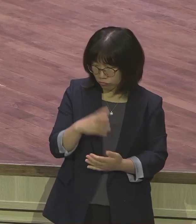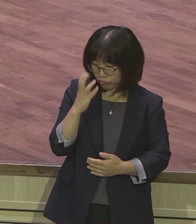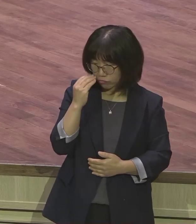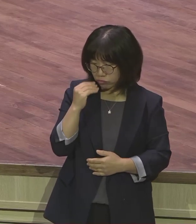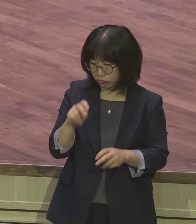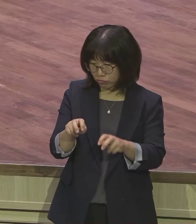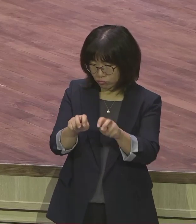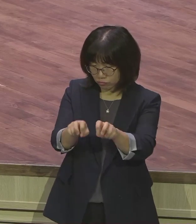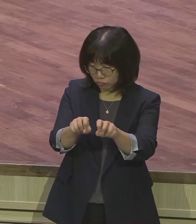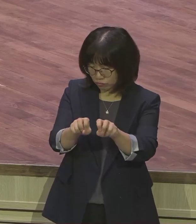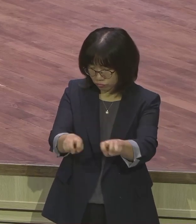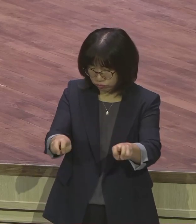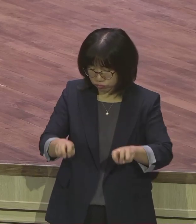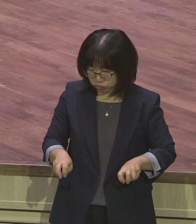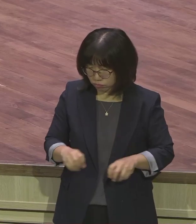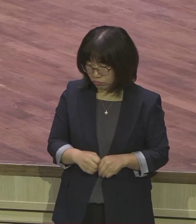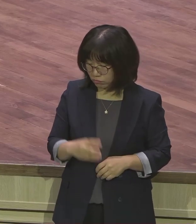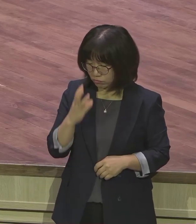누구냐 다 일본 사람이에요.